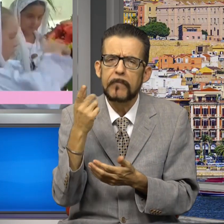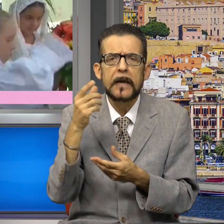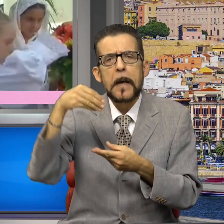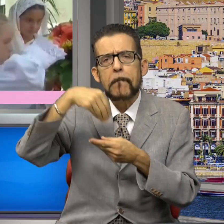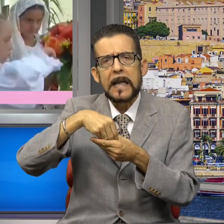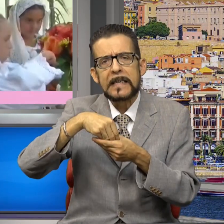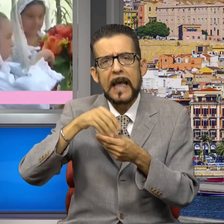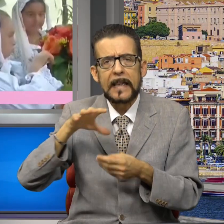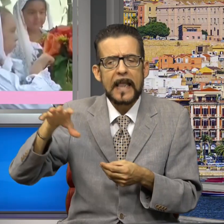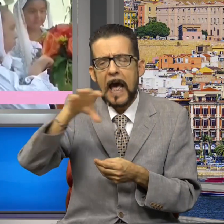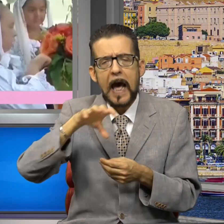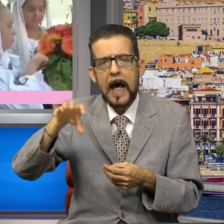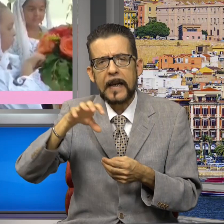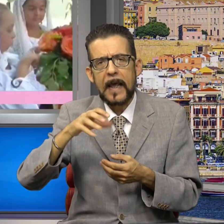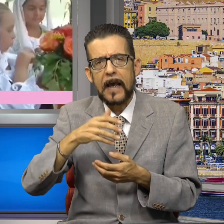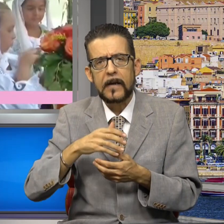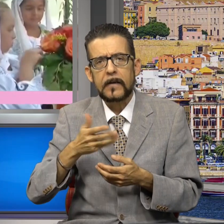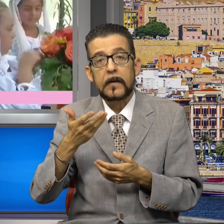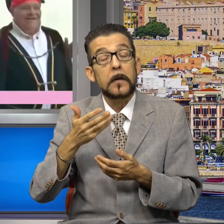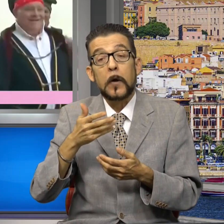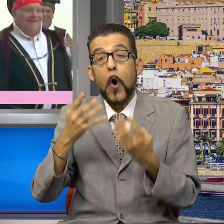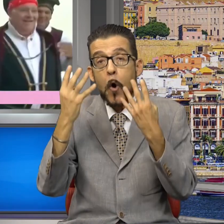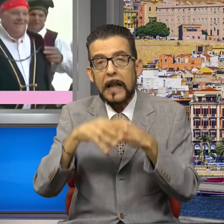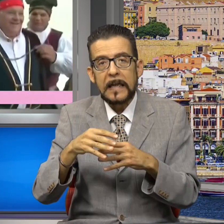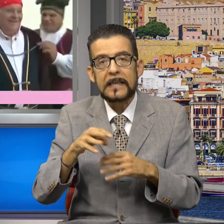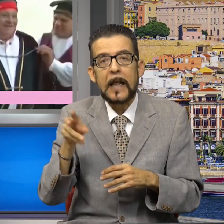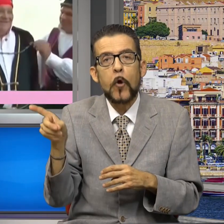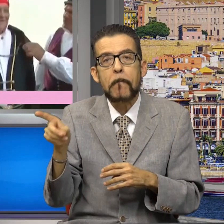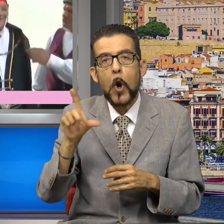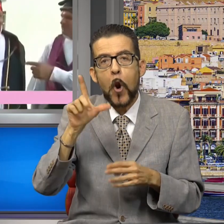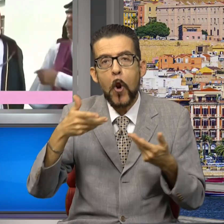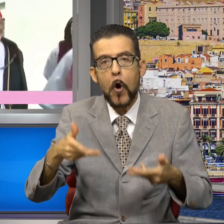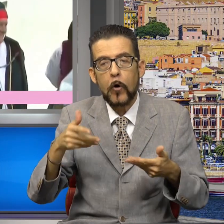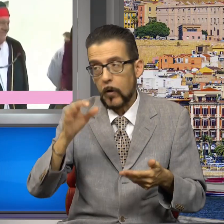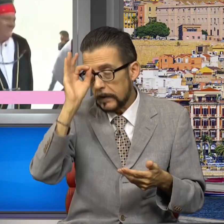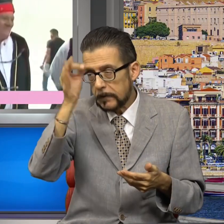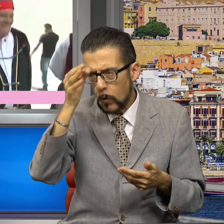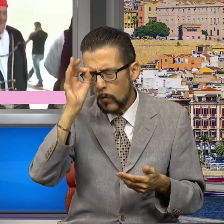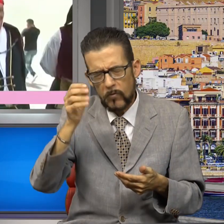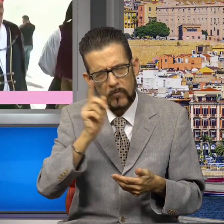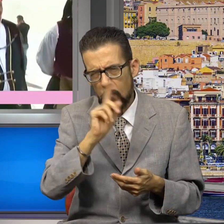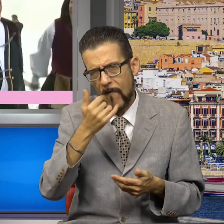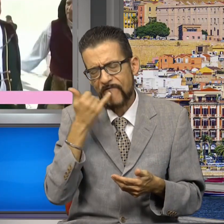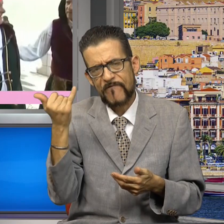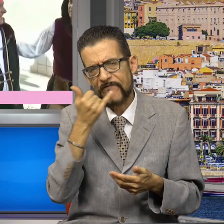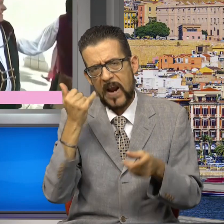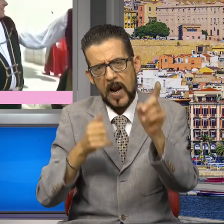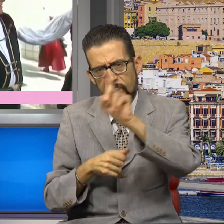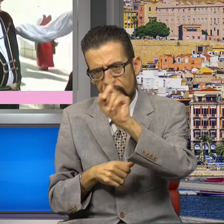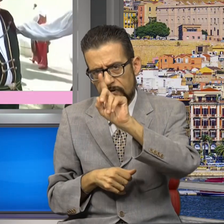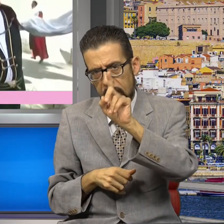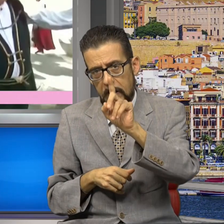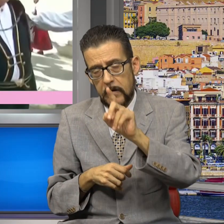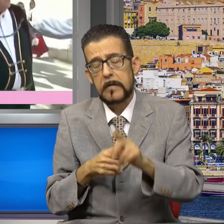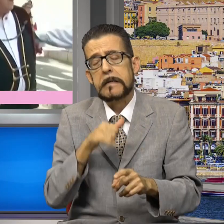è l'unico evento presente in Sardegna organizzato da una Proloco. Un riconoscimento che però non è così facile da ottenere. Occorre dimostrare